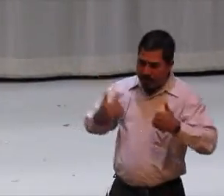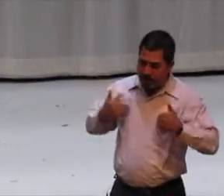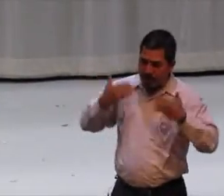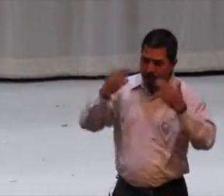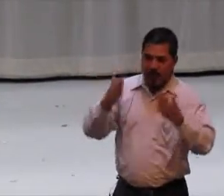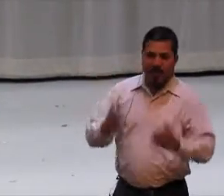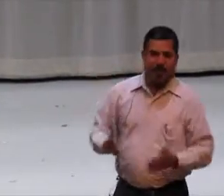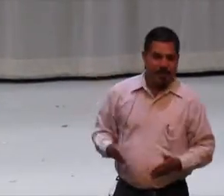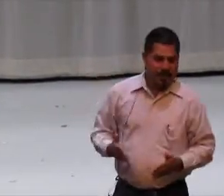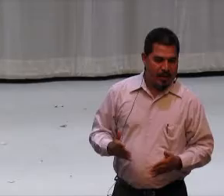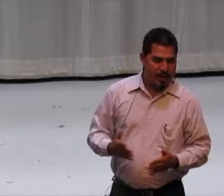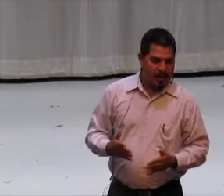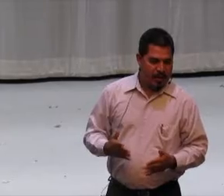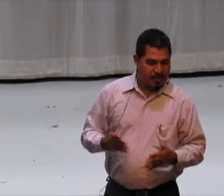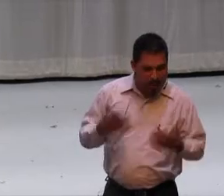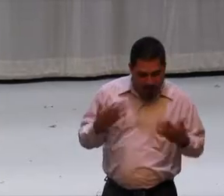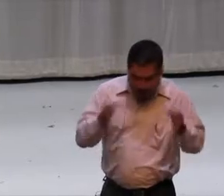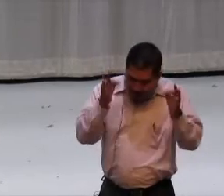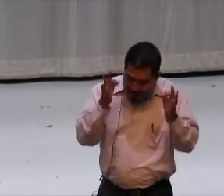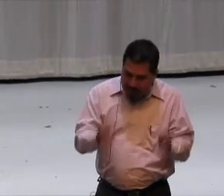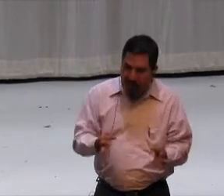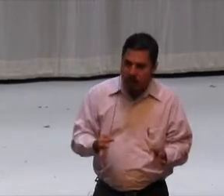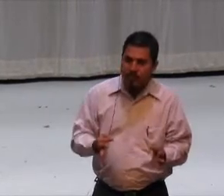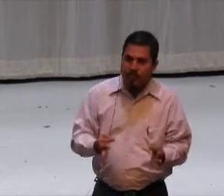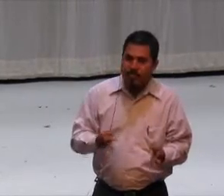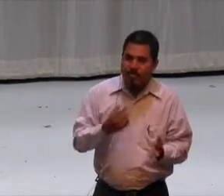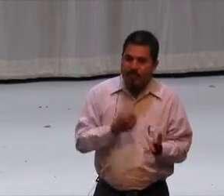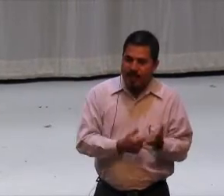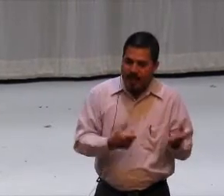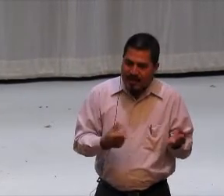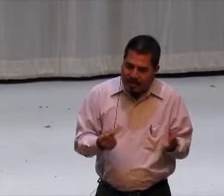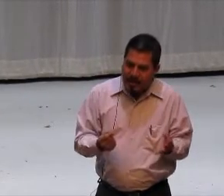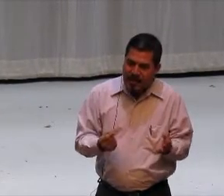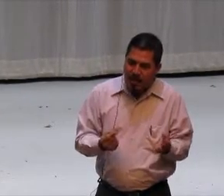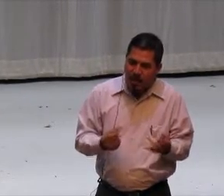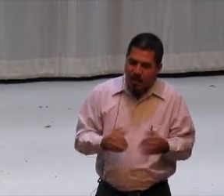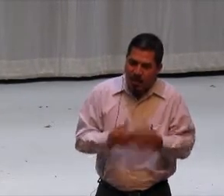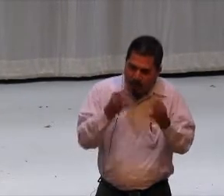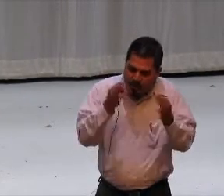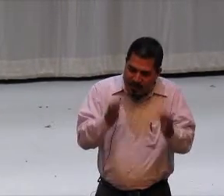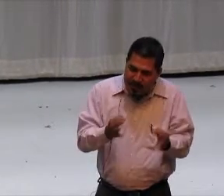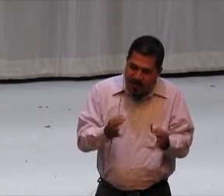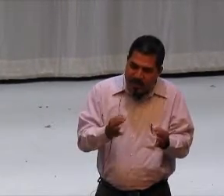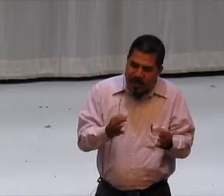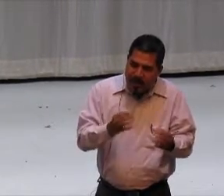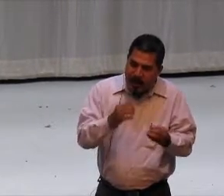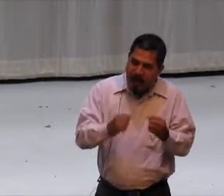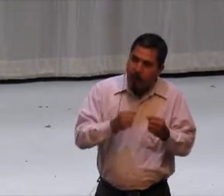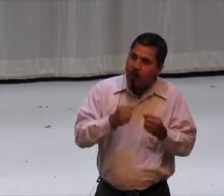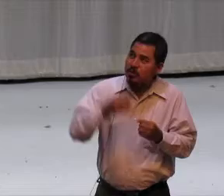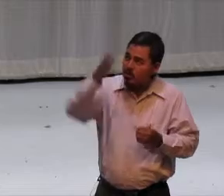juventud ya había decidido qué hacer o cómo decidir en cuanto a